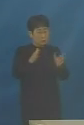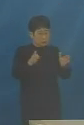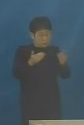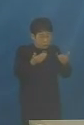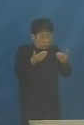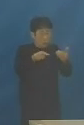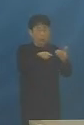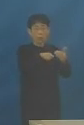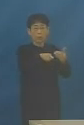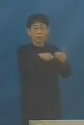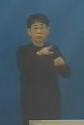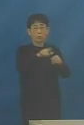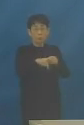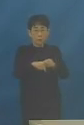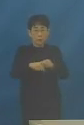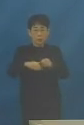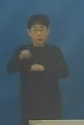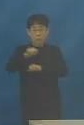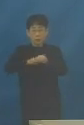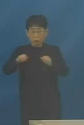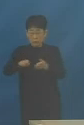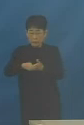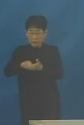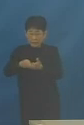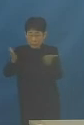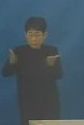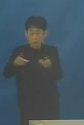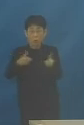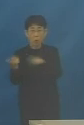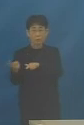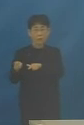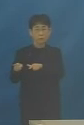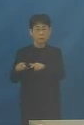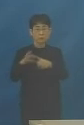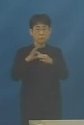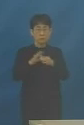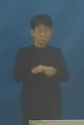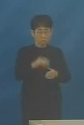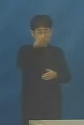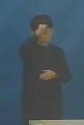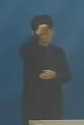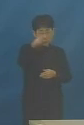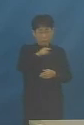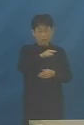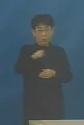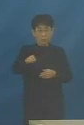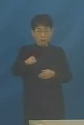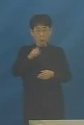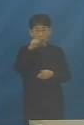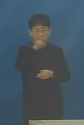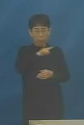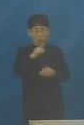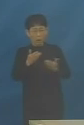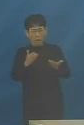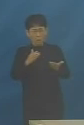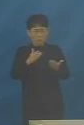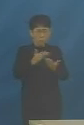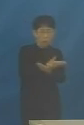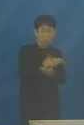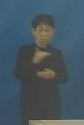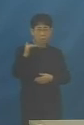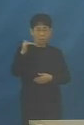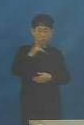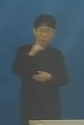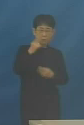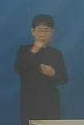ますと初動が遅れますので患者さんのあの症状の悪化になったりそれからa まあ残念